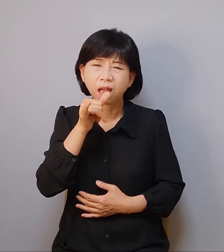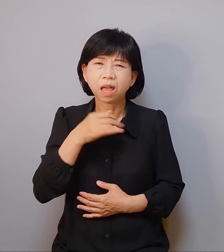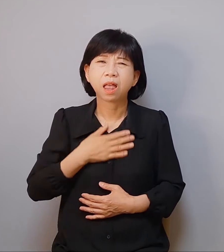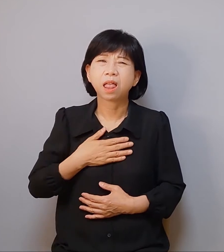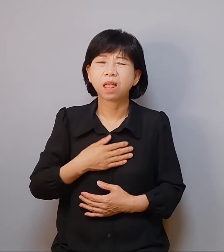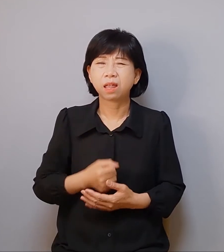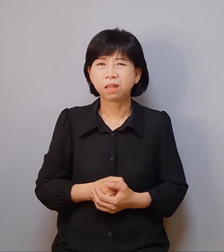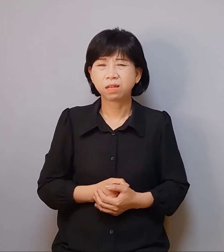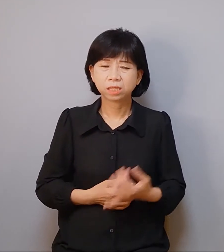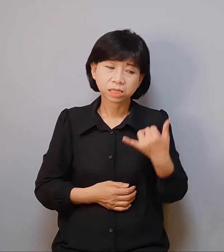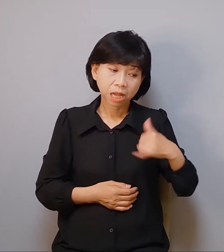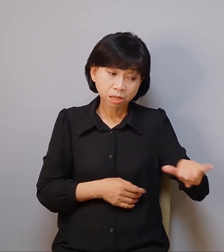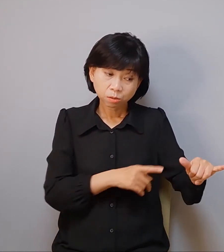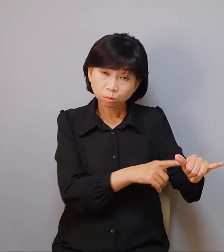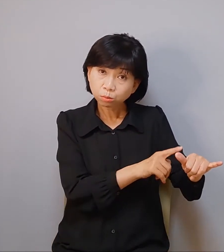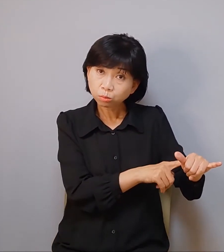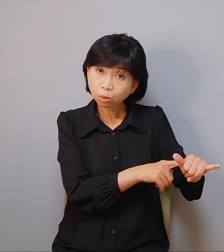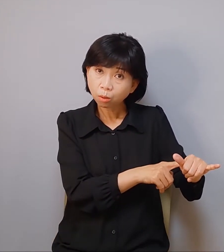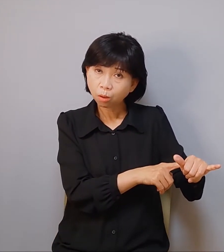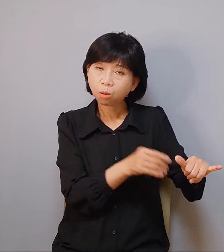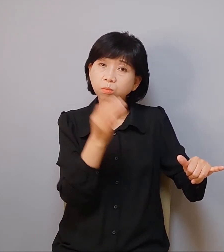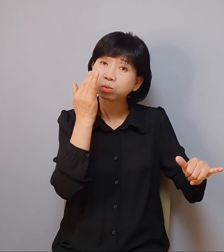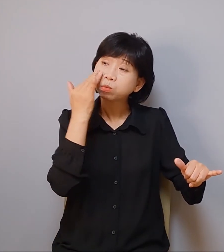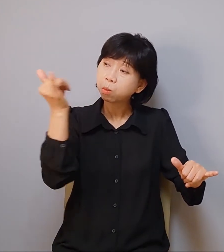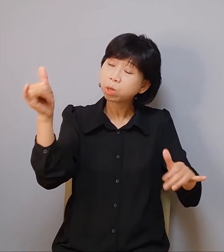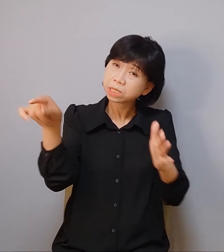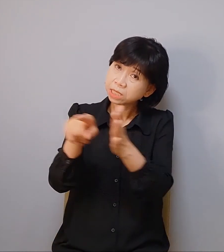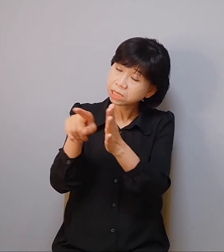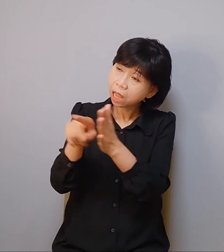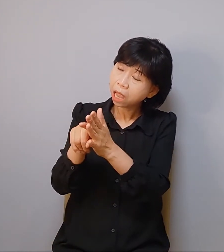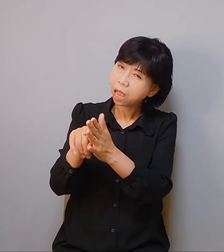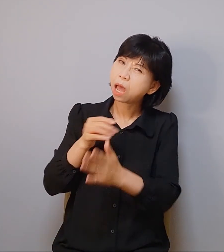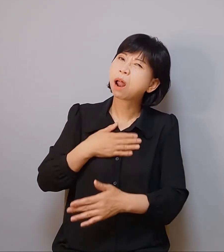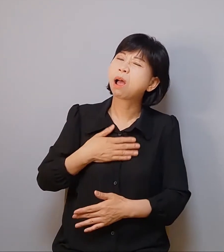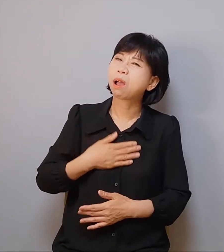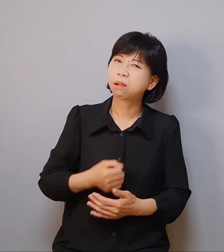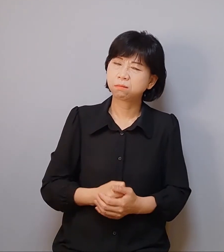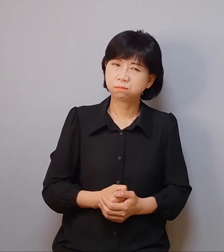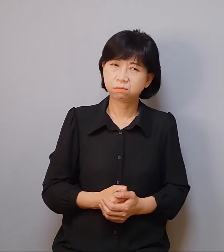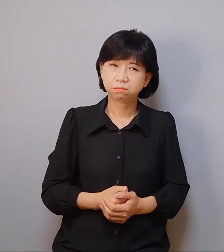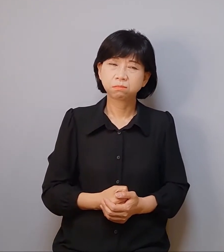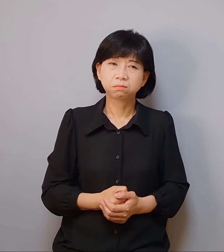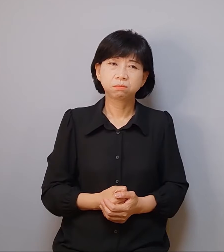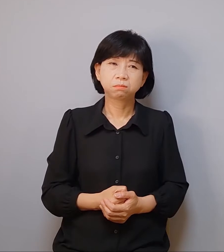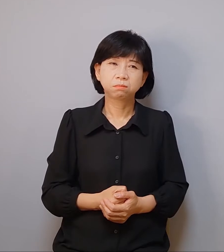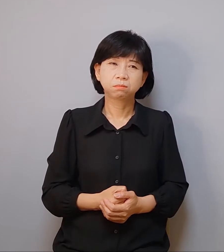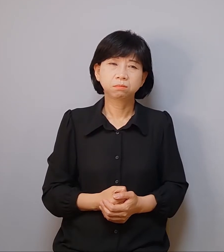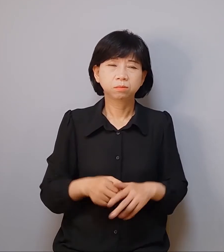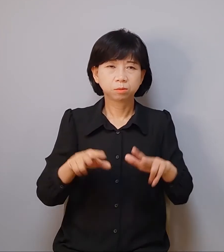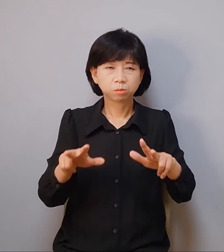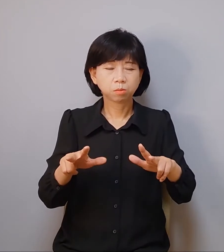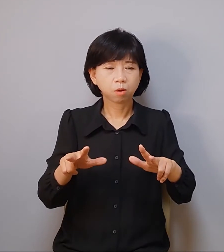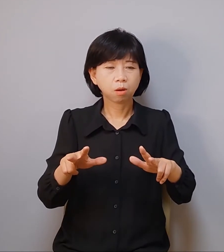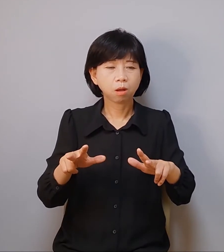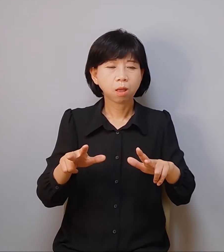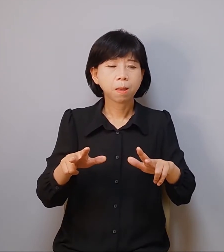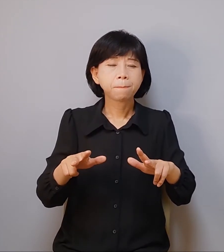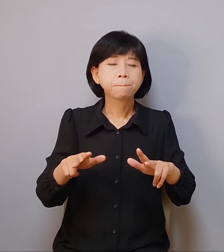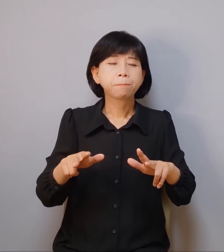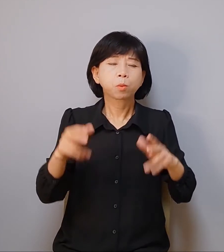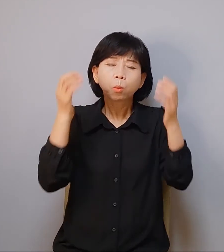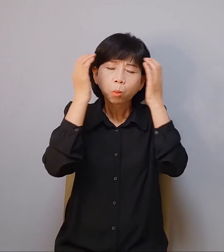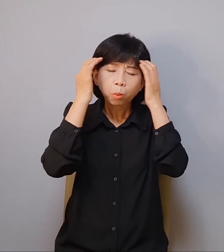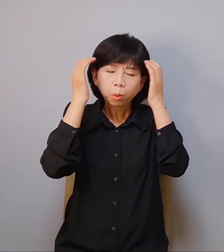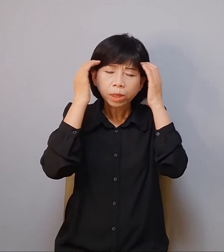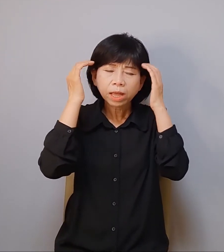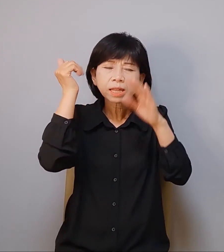믿음은 인내를 요구합니다. 더디어도 기다리면 반드시 끝이 온다. 하나님은 지금 말씀해 주고 계십니다.